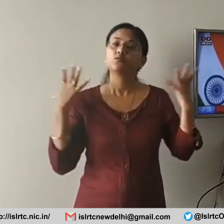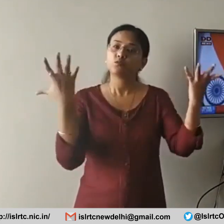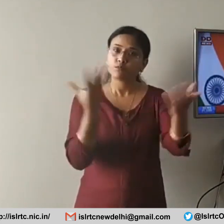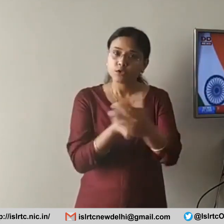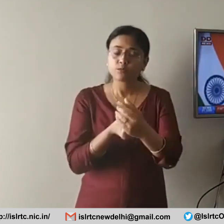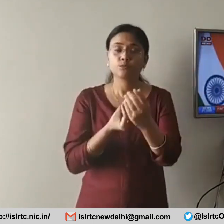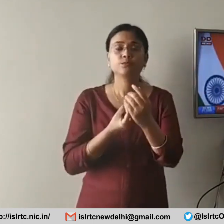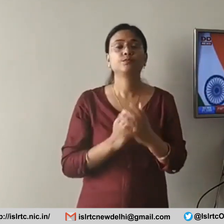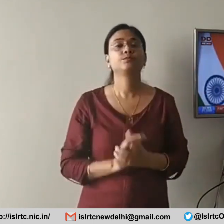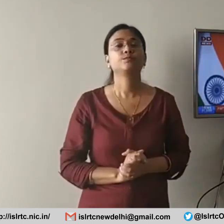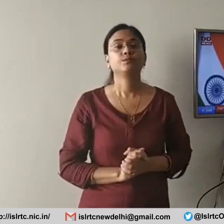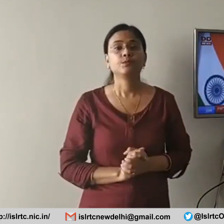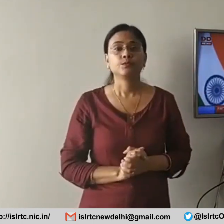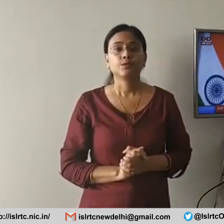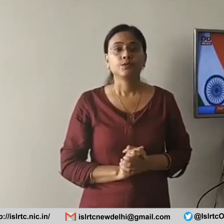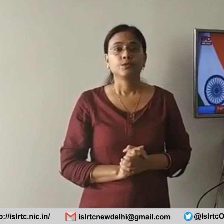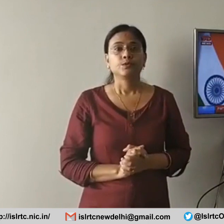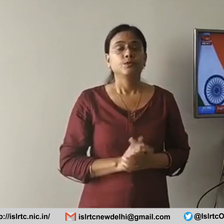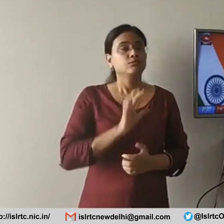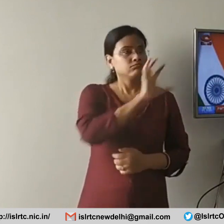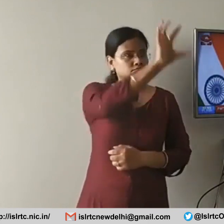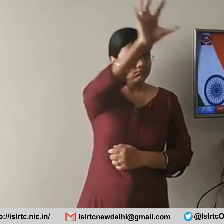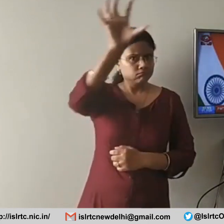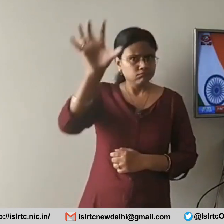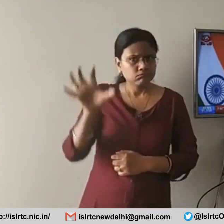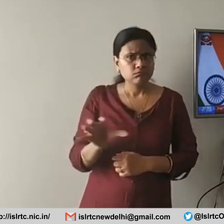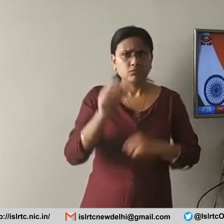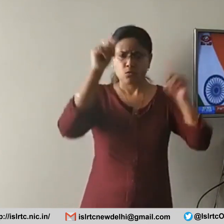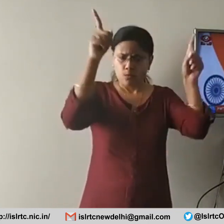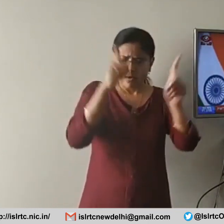सभी को, हर देशवासी को